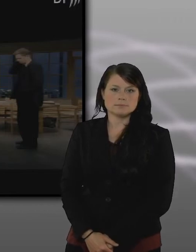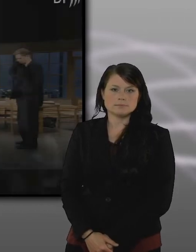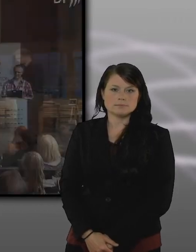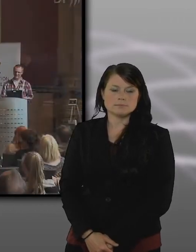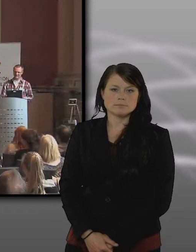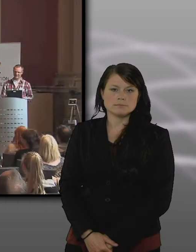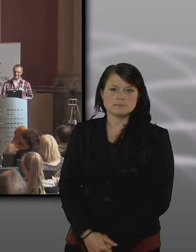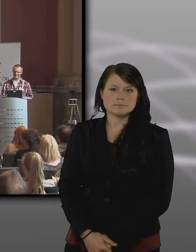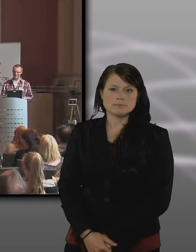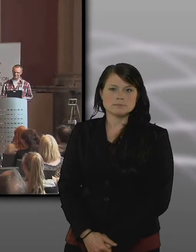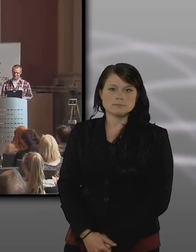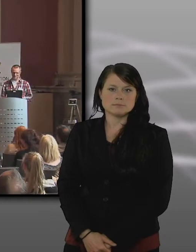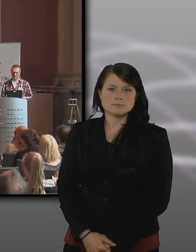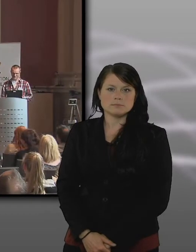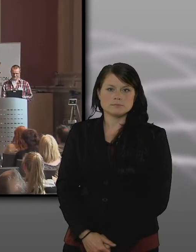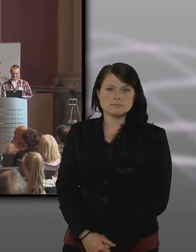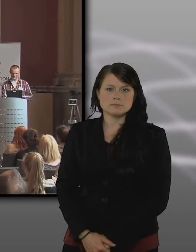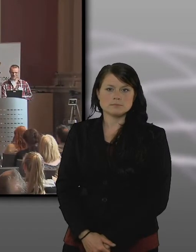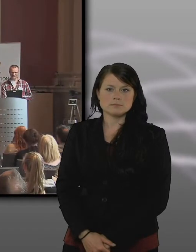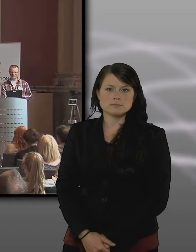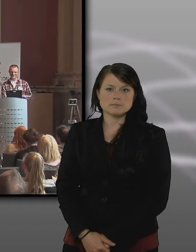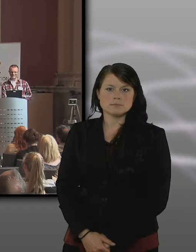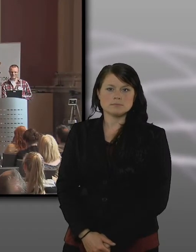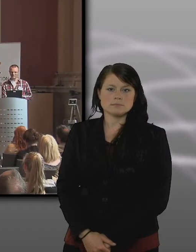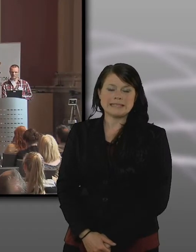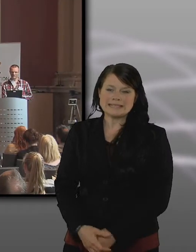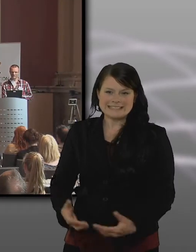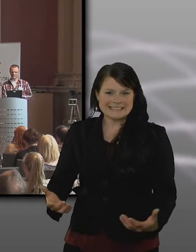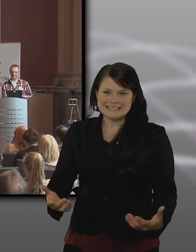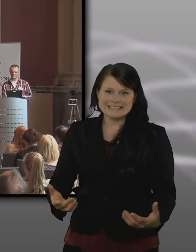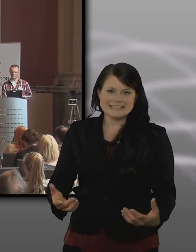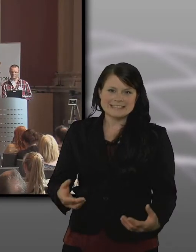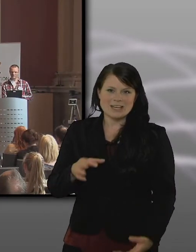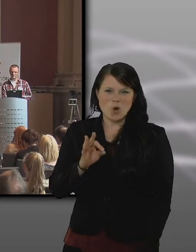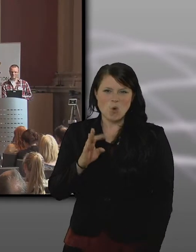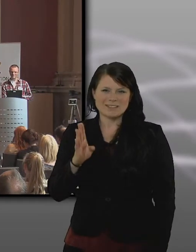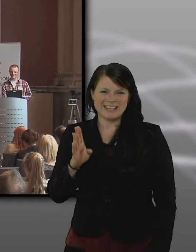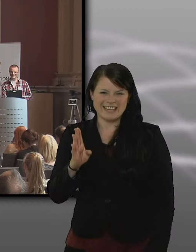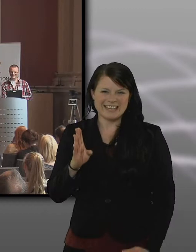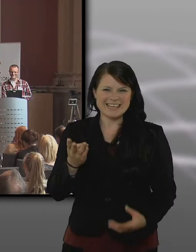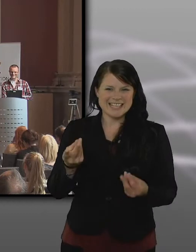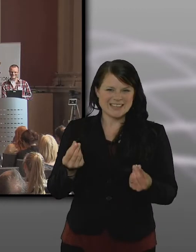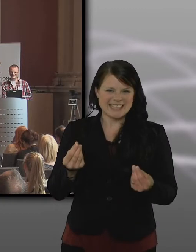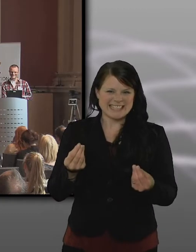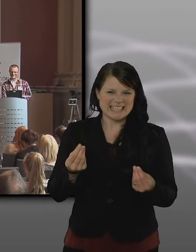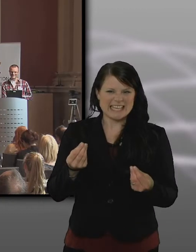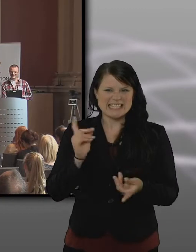Och det var lite för mycket att önska att sätta på HD på den strömningen, va?